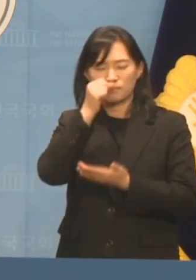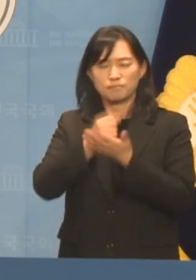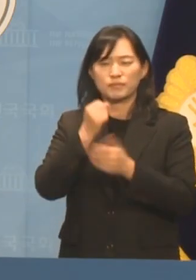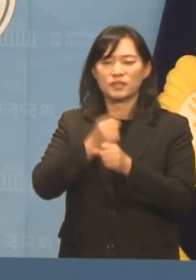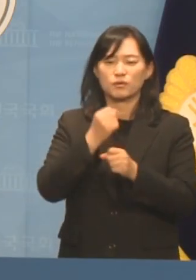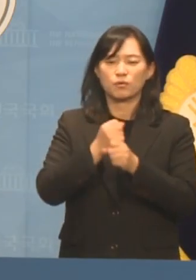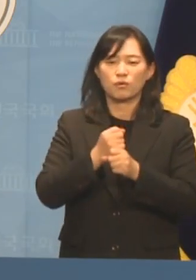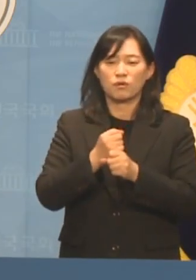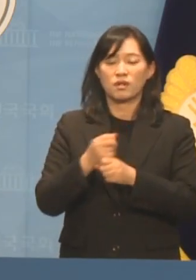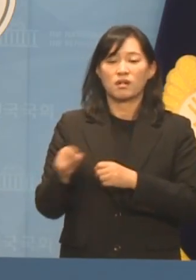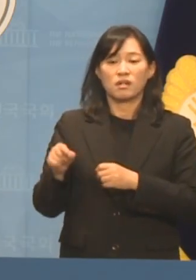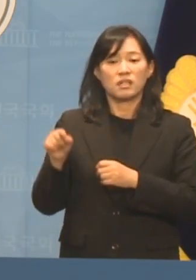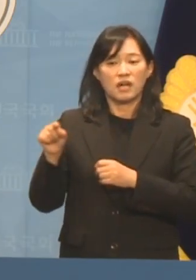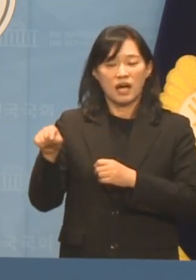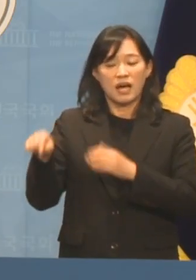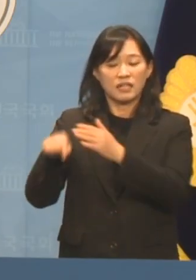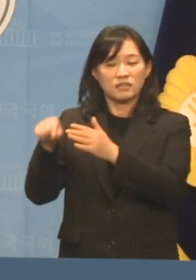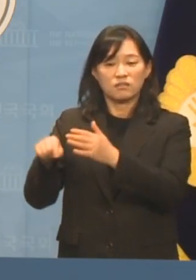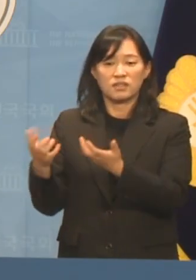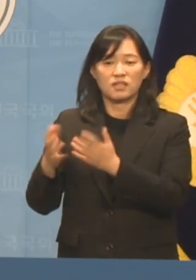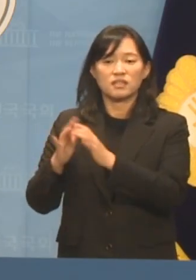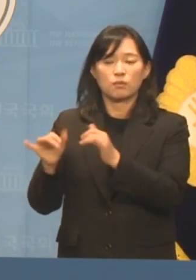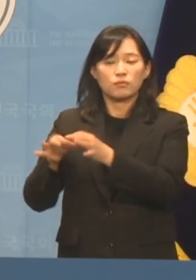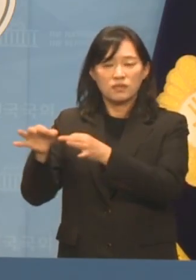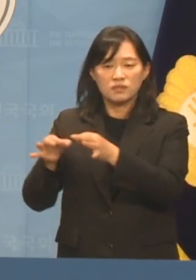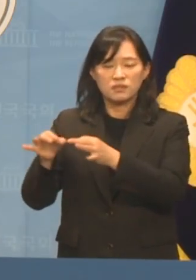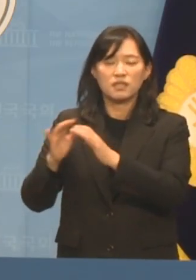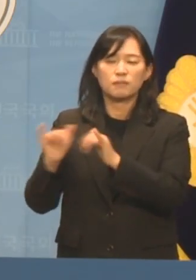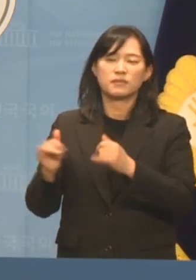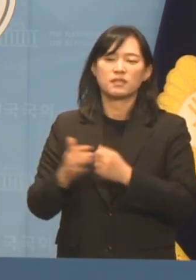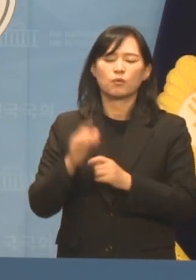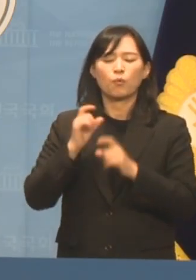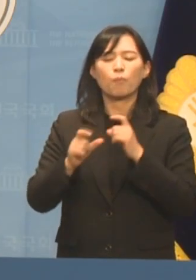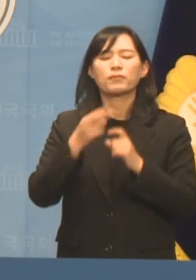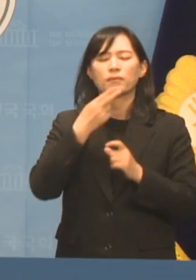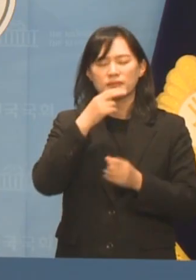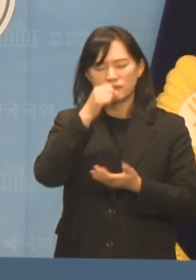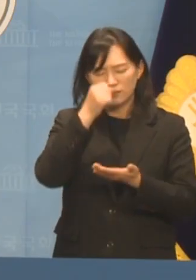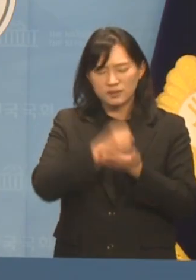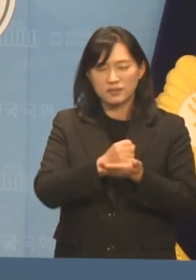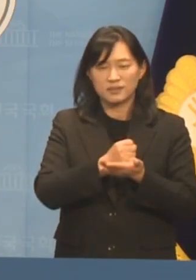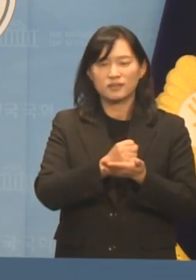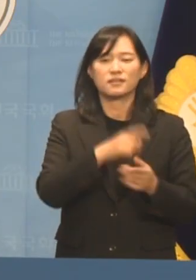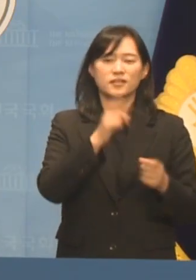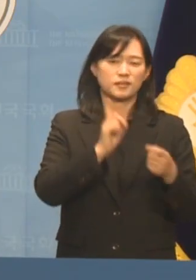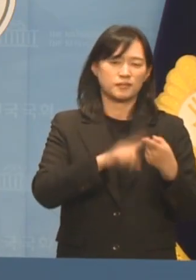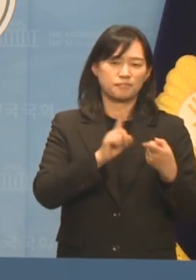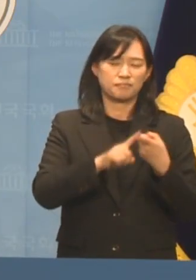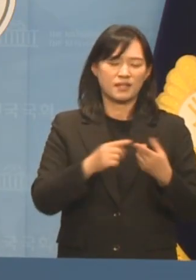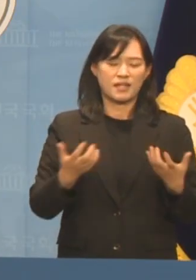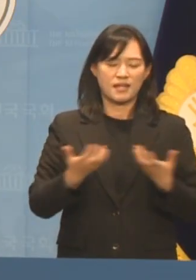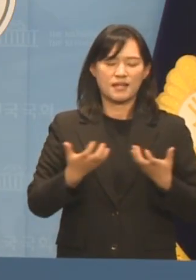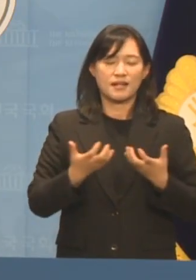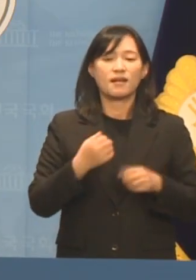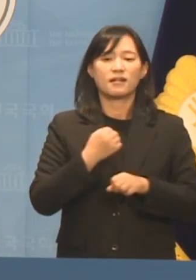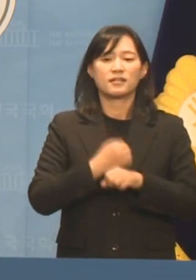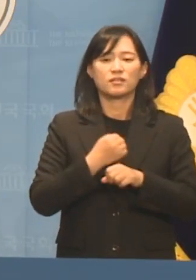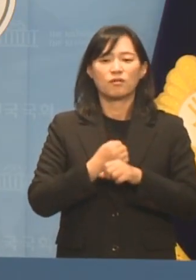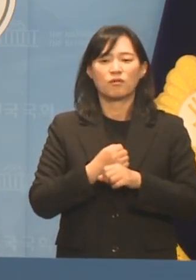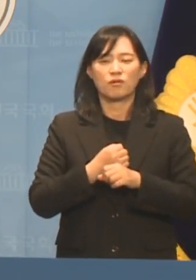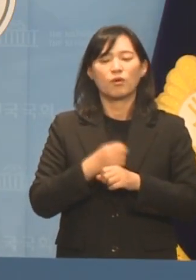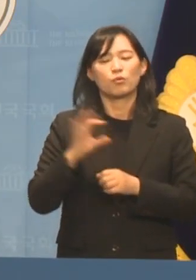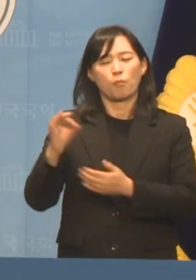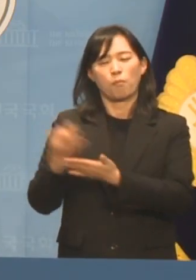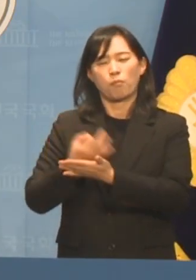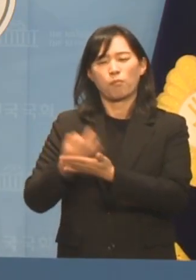입점 업체들이 이전과 마찬가지로 아무런 고민 없이 정상적으로 입점해서 영업을 할